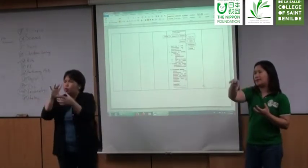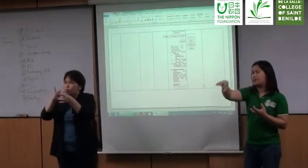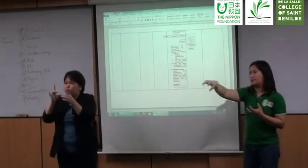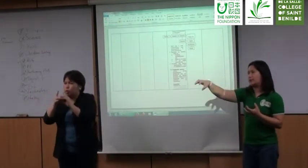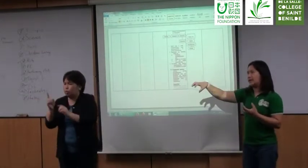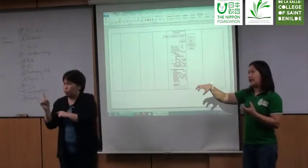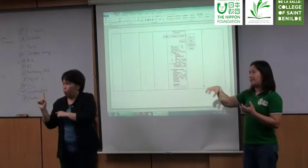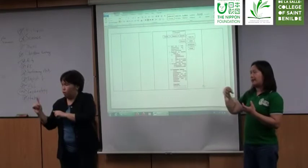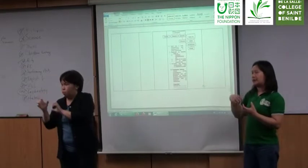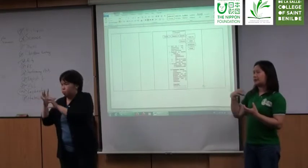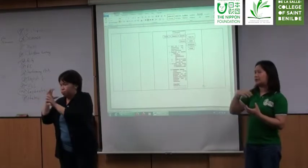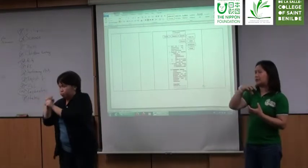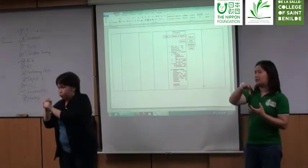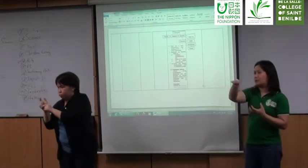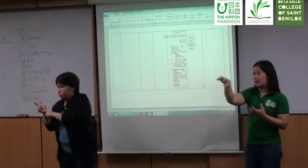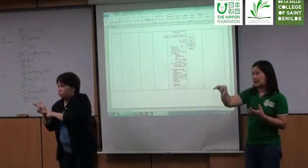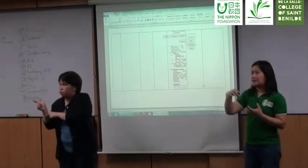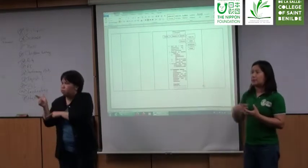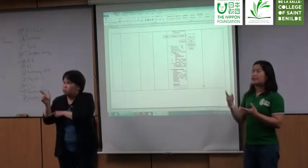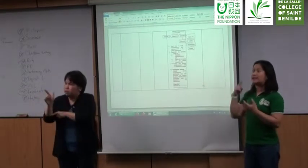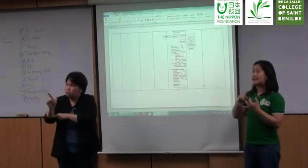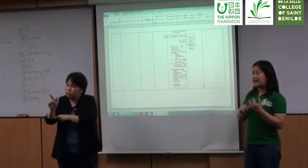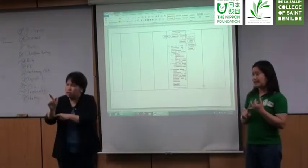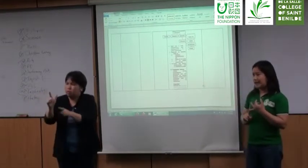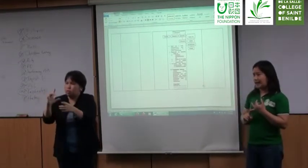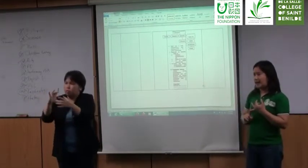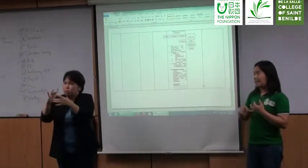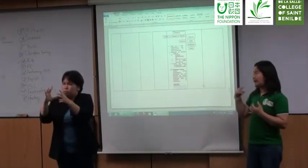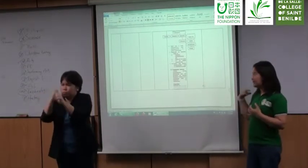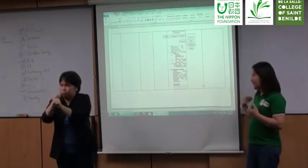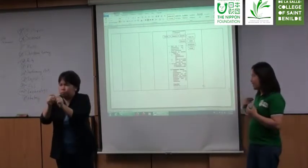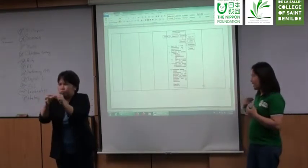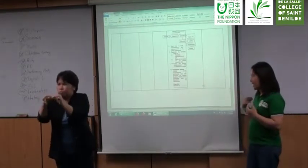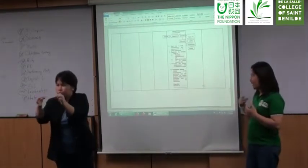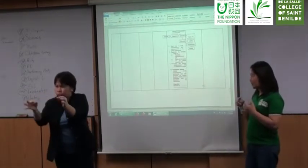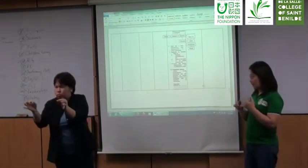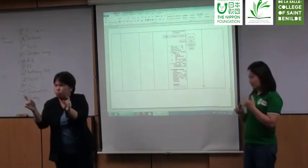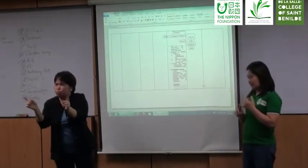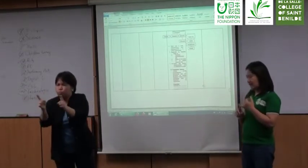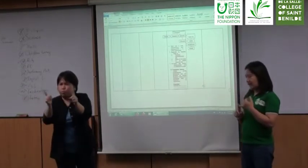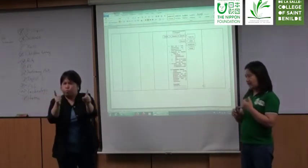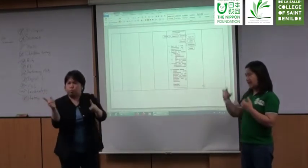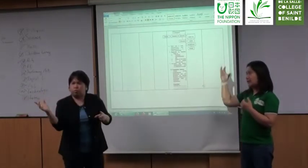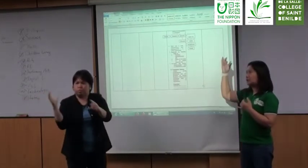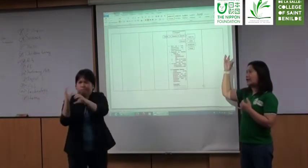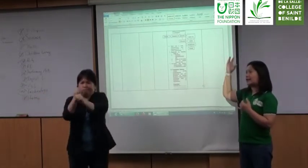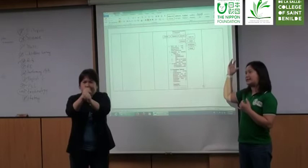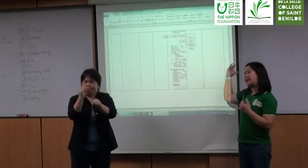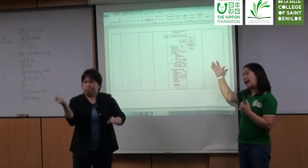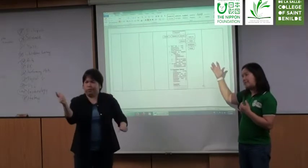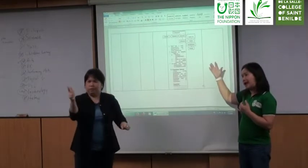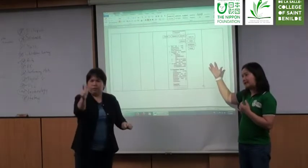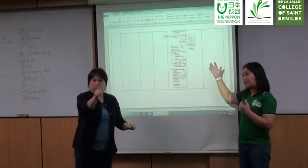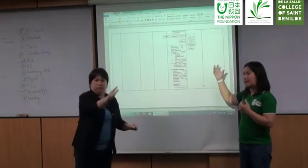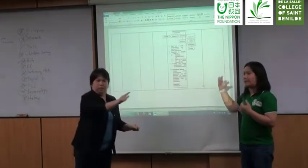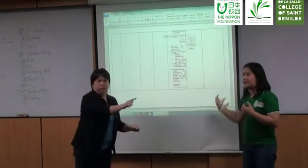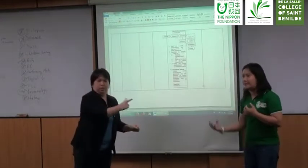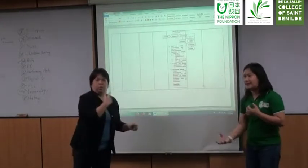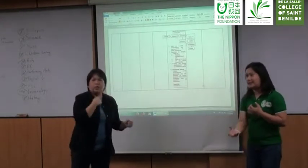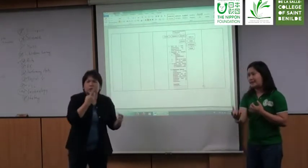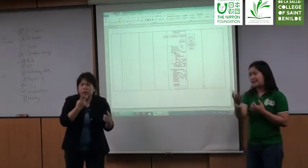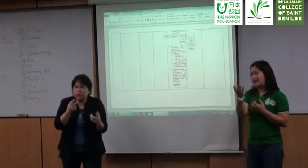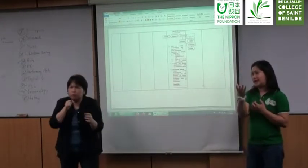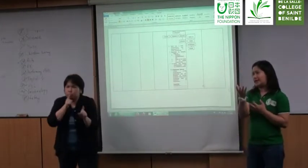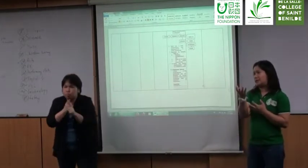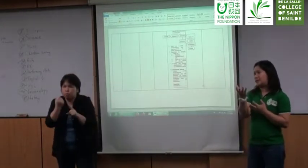natin kung ano kung magkakasunod-sunod yung kwento. Alam na kung naintindihan nila. Kasi mamaya, ang kwento nila ay nandun agad sa climax na wala hindi